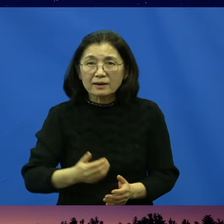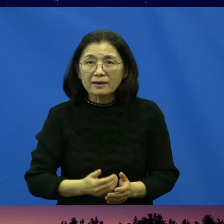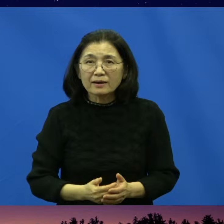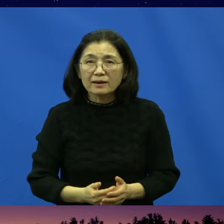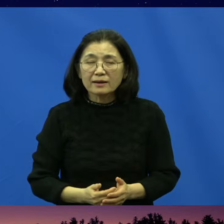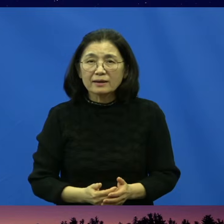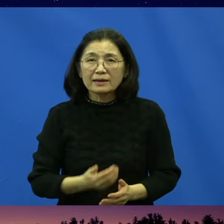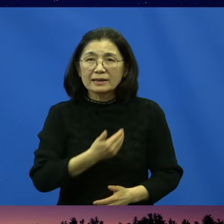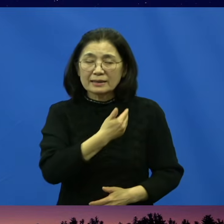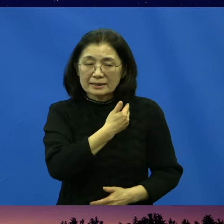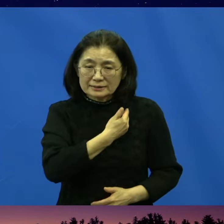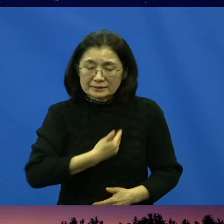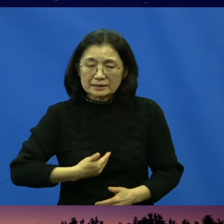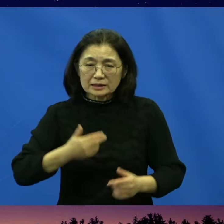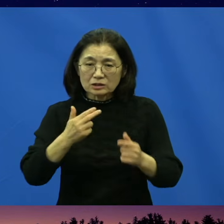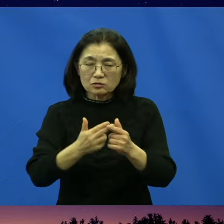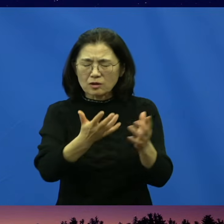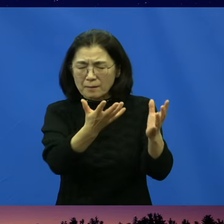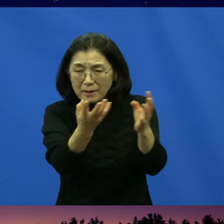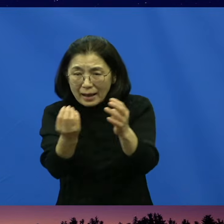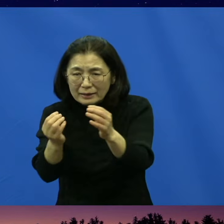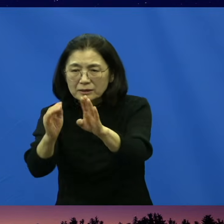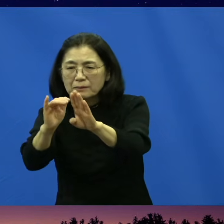제자들을 비롯한 많은 사람들의 말입니다.